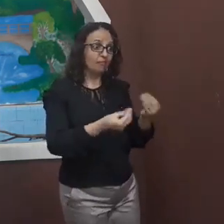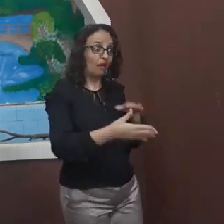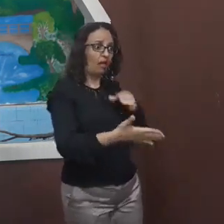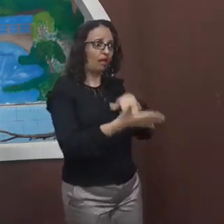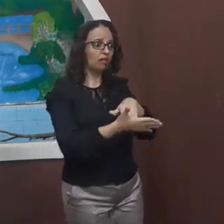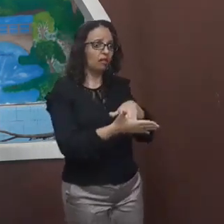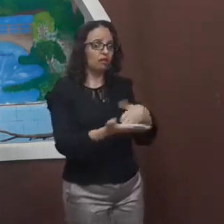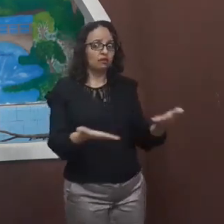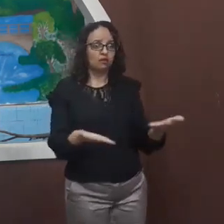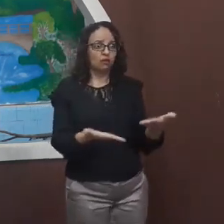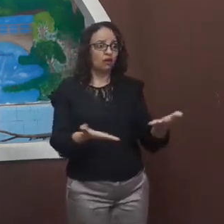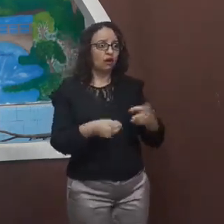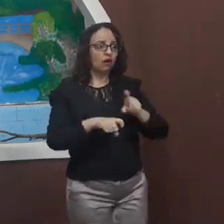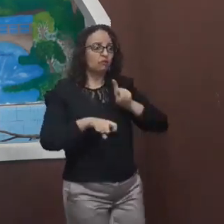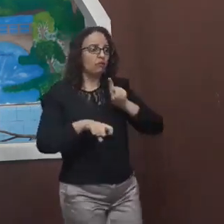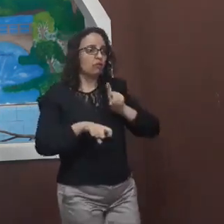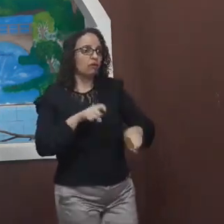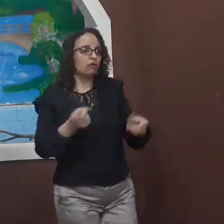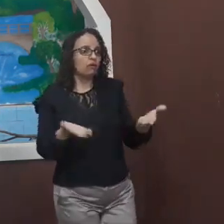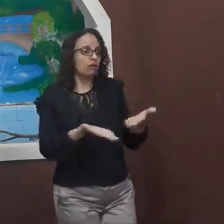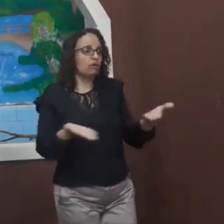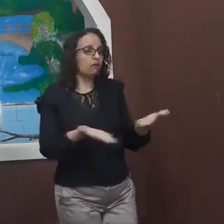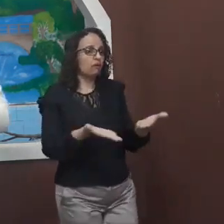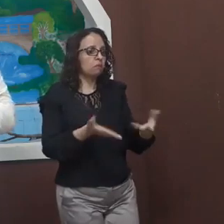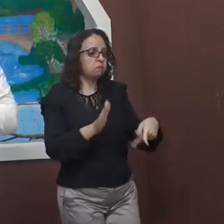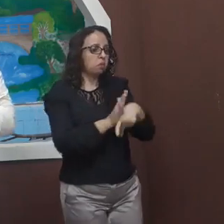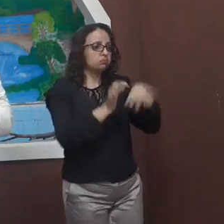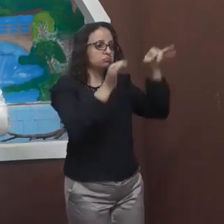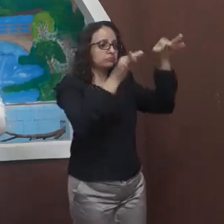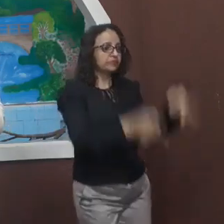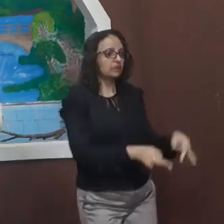ponto de até o sexo não ser mais definido.